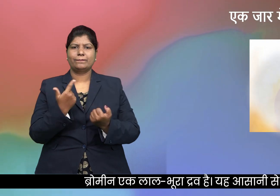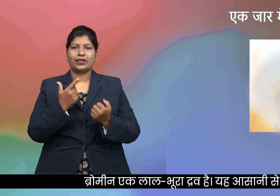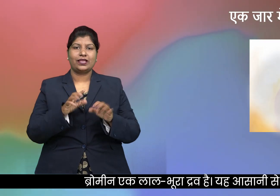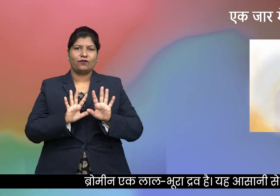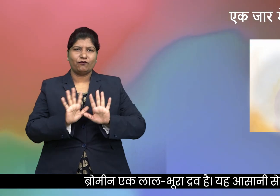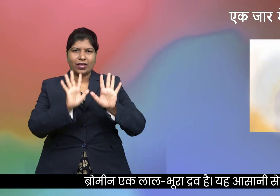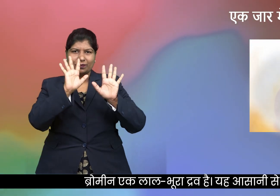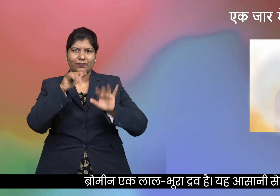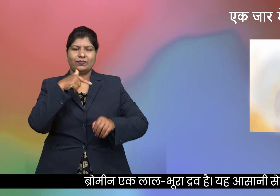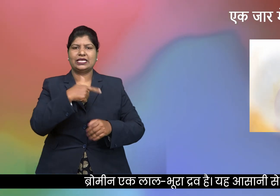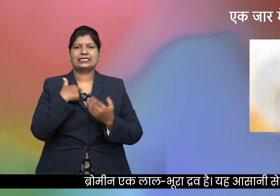वाष्प बन जाता है।